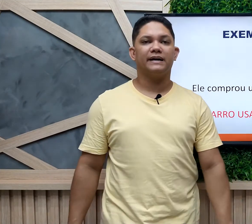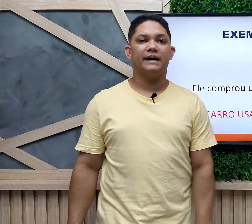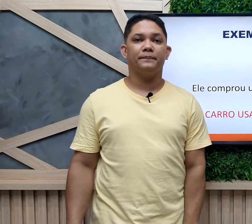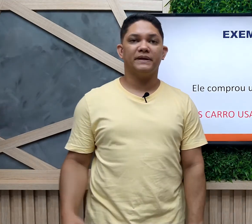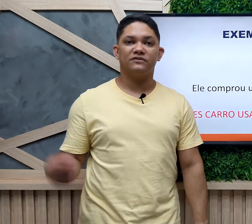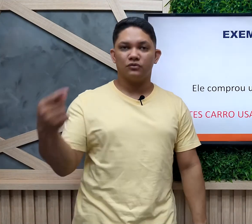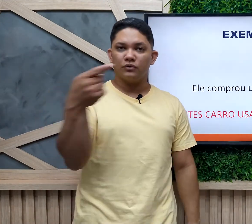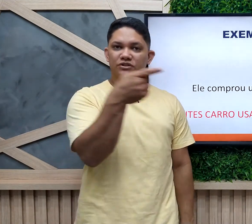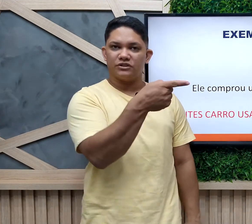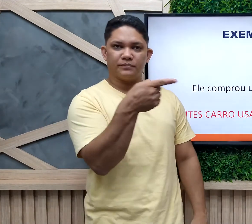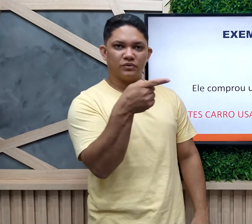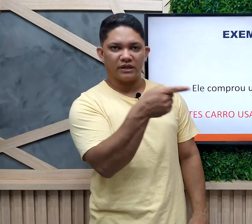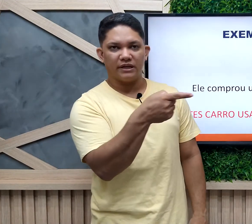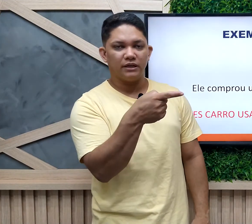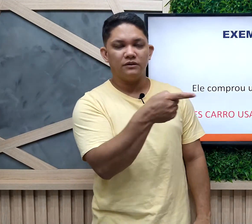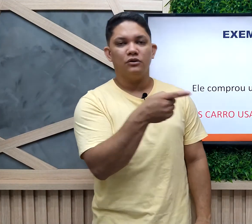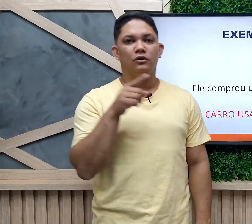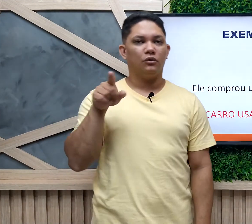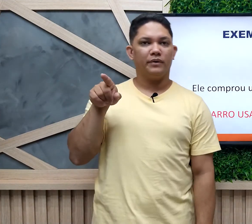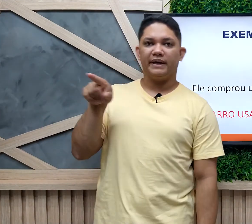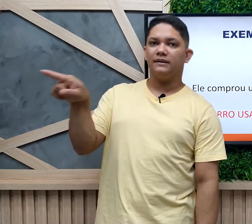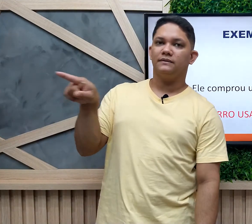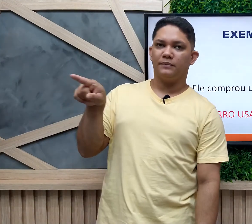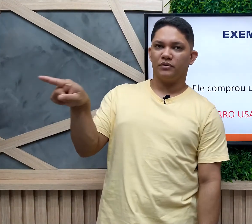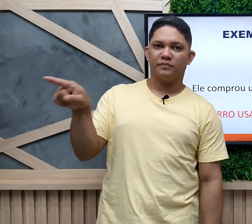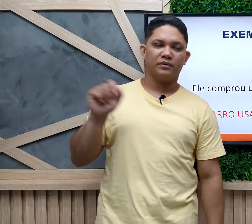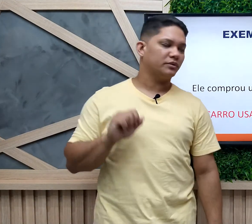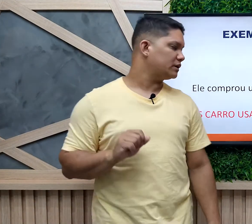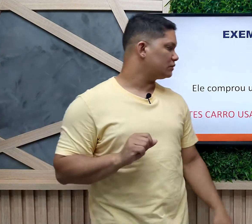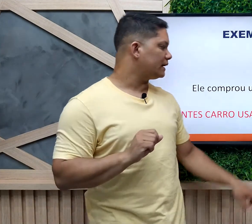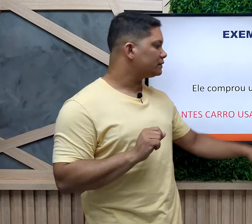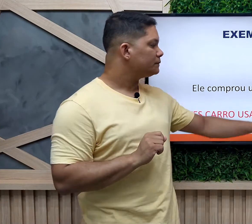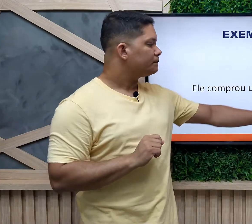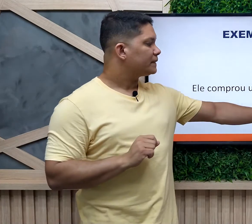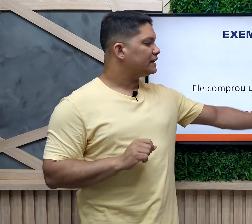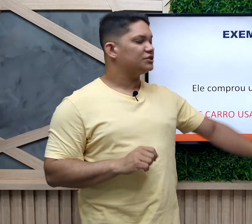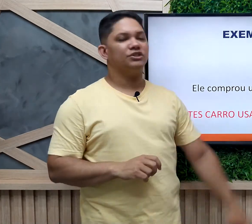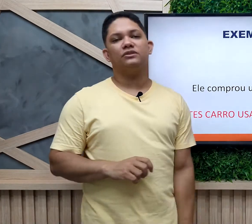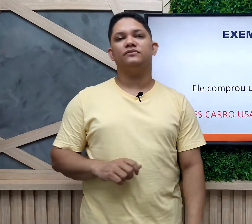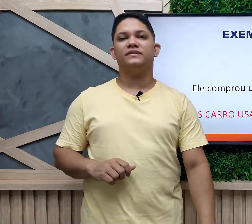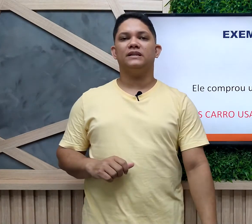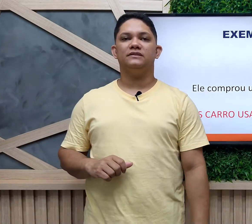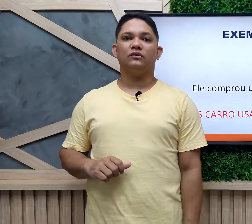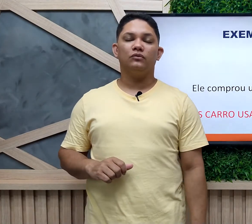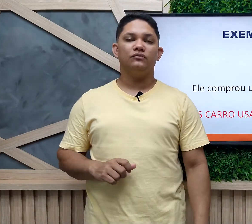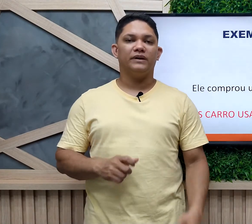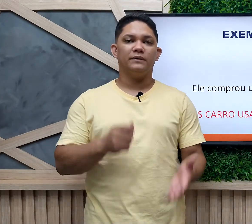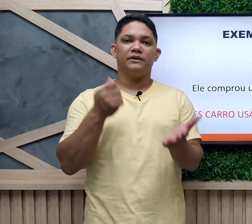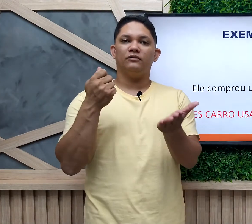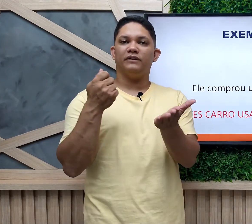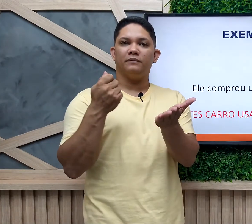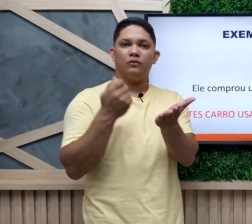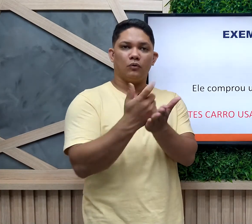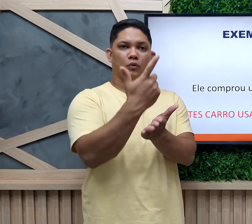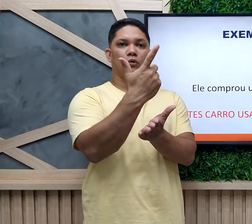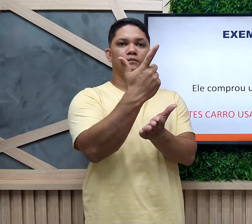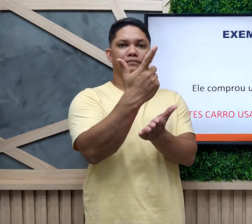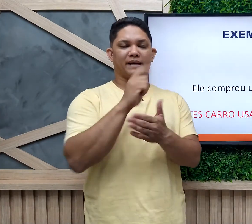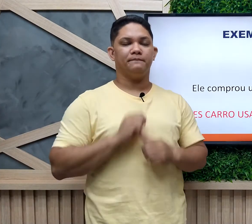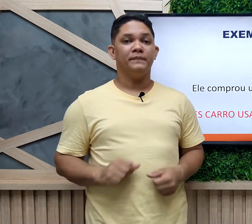a pessoa, a gente aponta ele ou ela, aponta para qualquer um lado, e a gente então finaliza com o verbo, que é o verbo comprar.